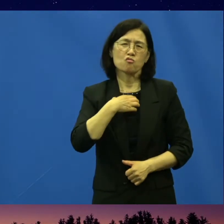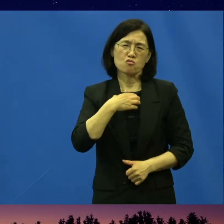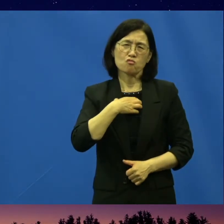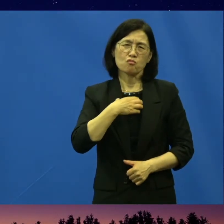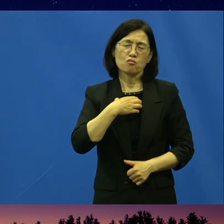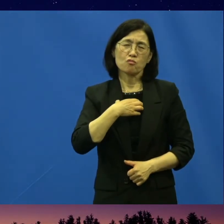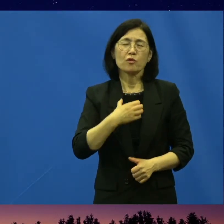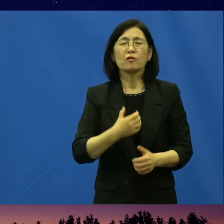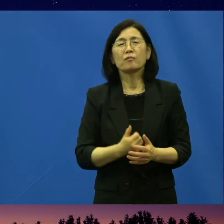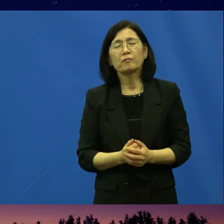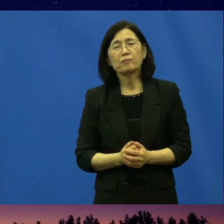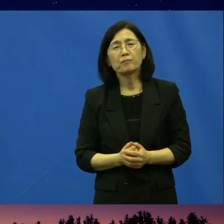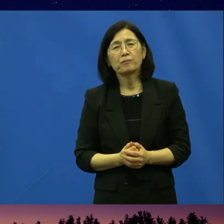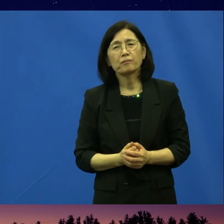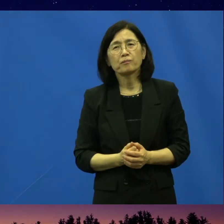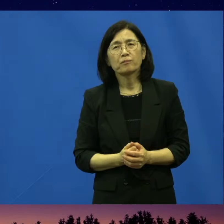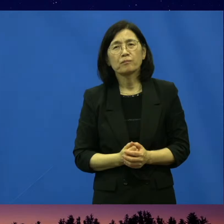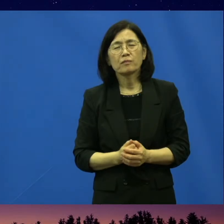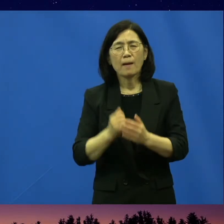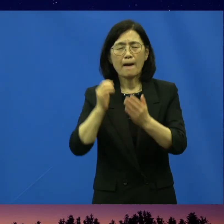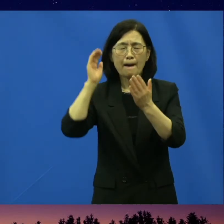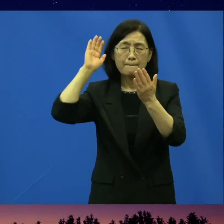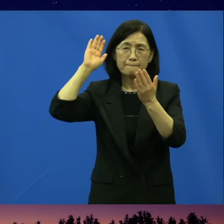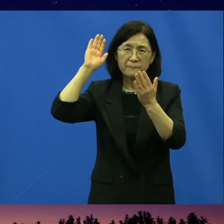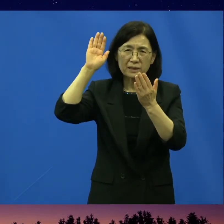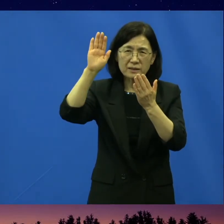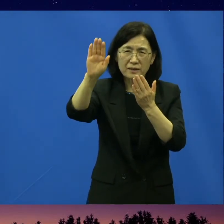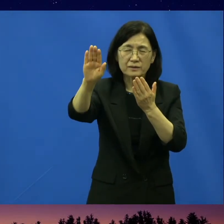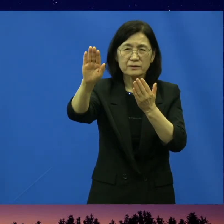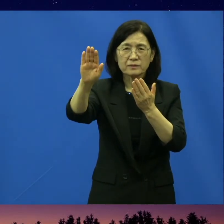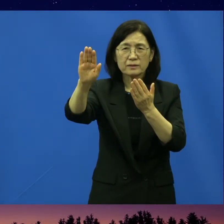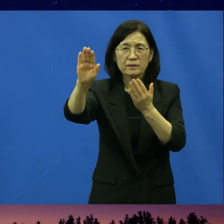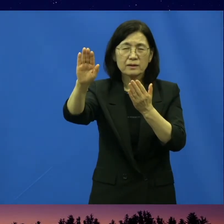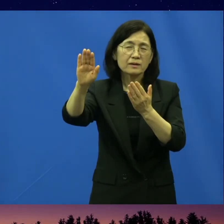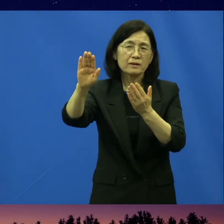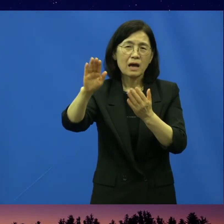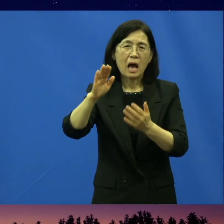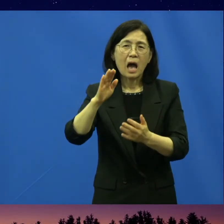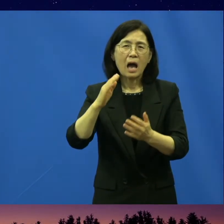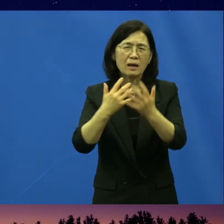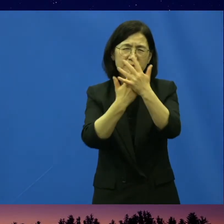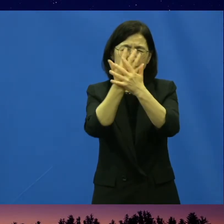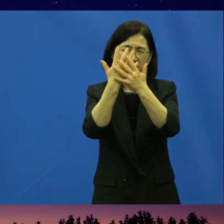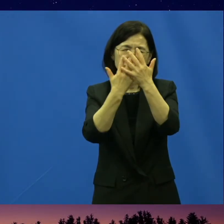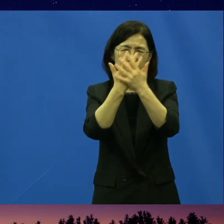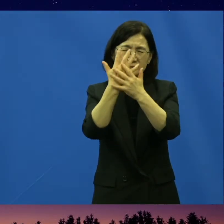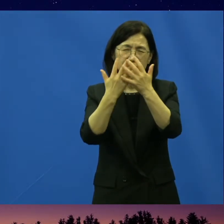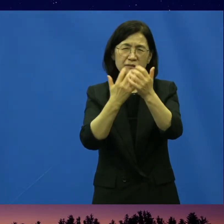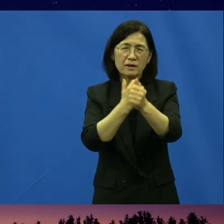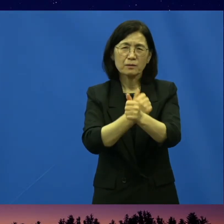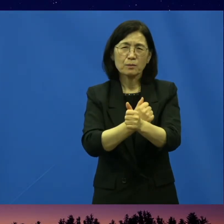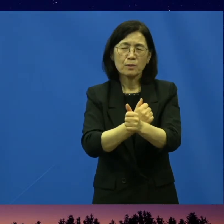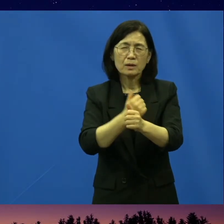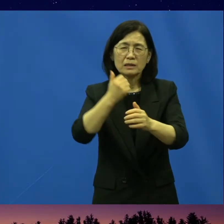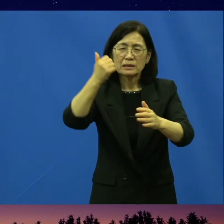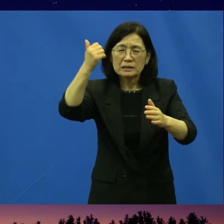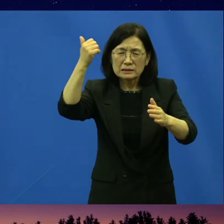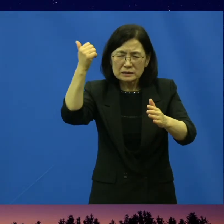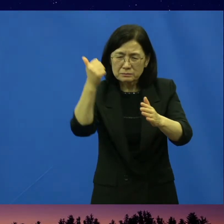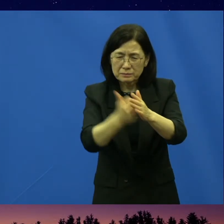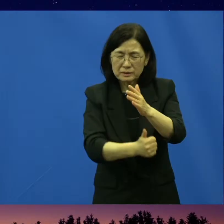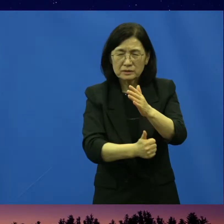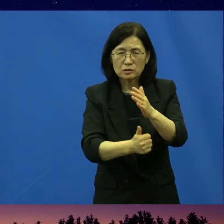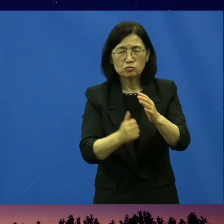늘 지나다닙니다. 미래는 예측 불허고 무슨 일이 닥칠지 알 수 없어요. 실패할지도 모른다는 두려움이